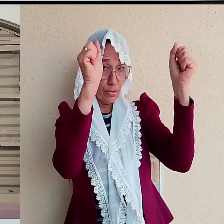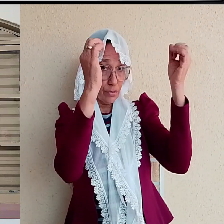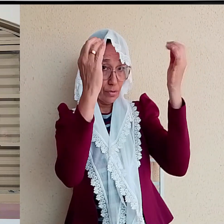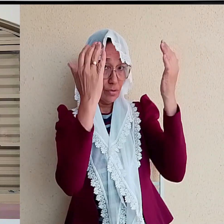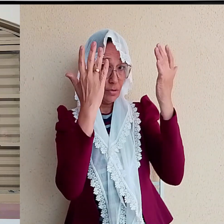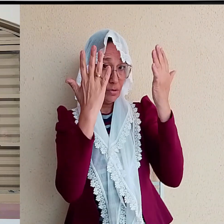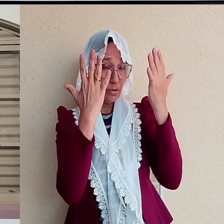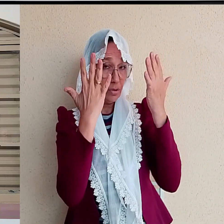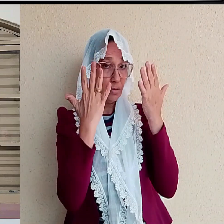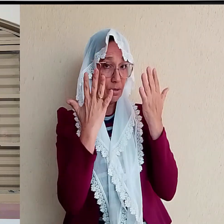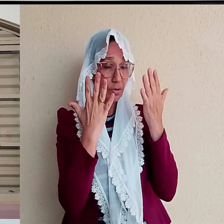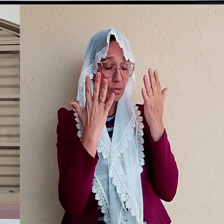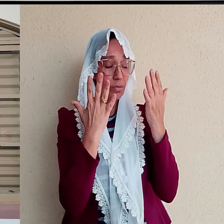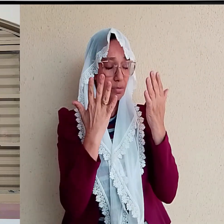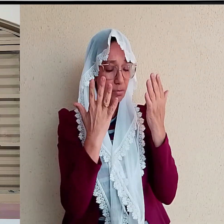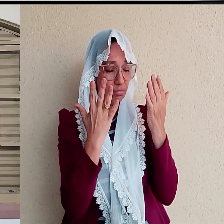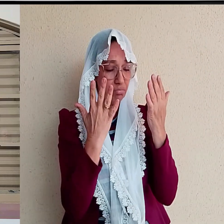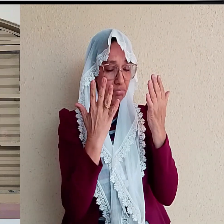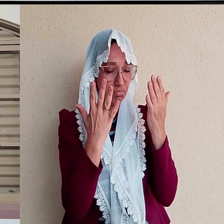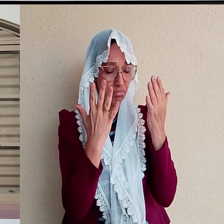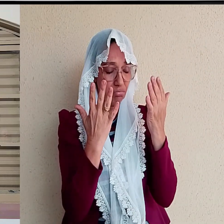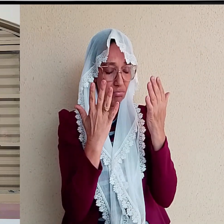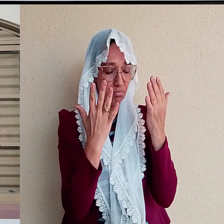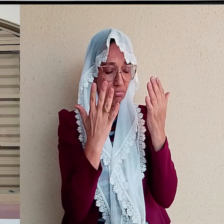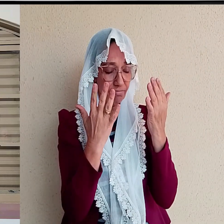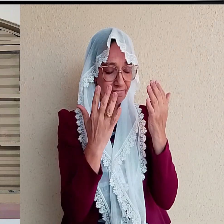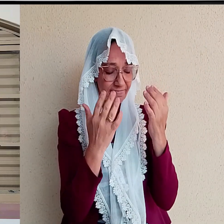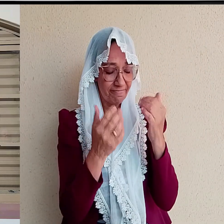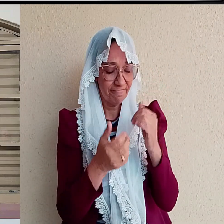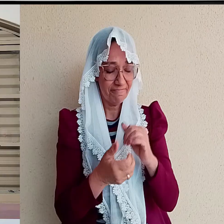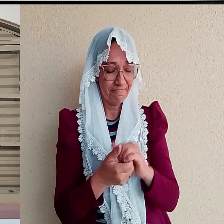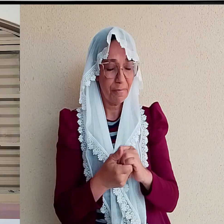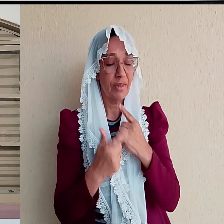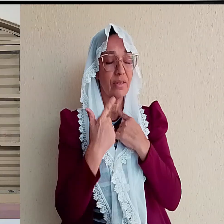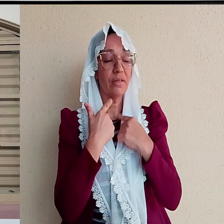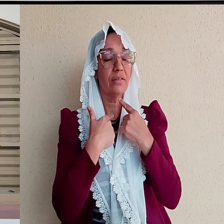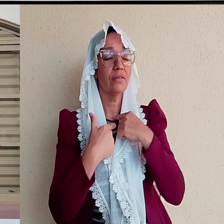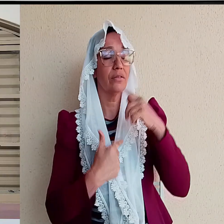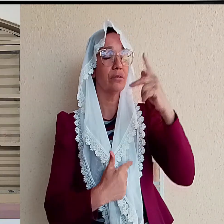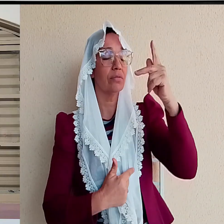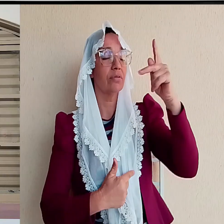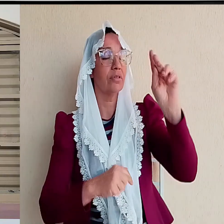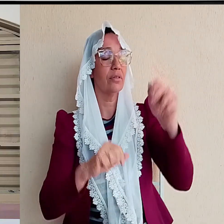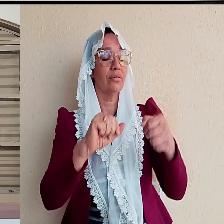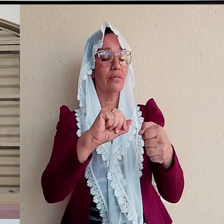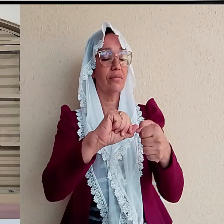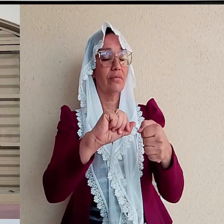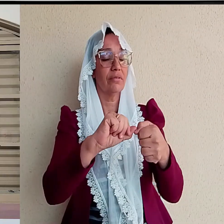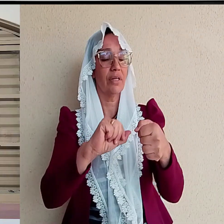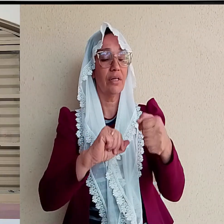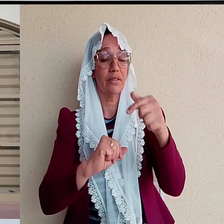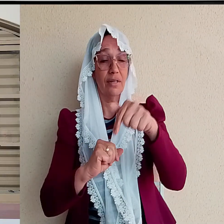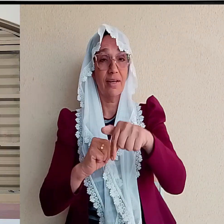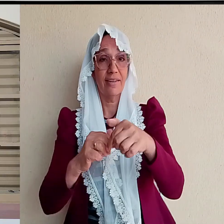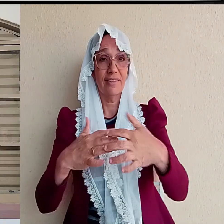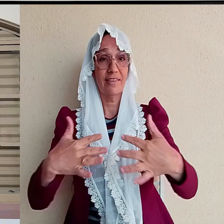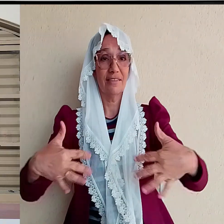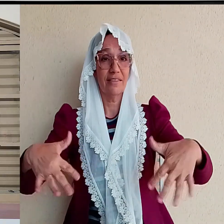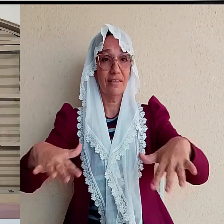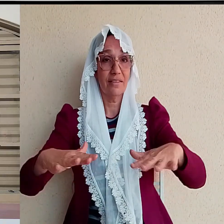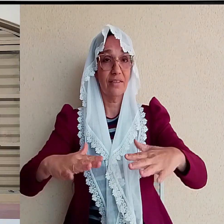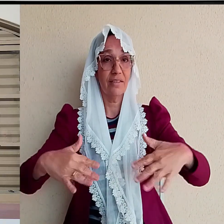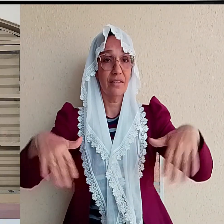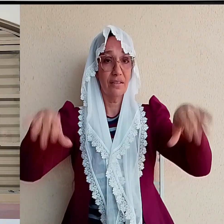a tua vontade, assim na terra como nos céus. O